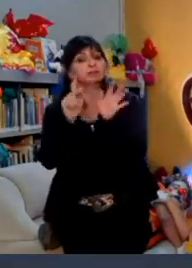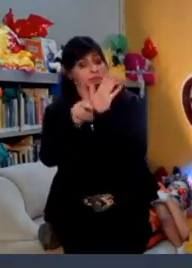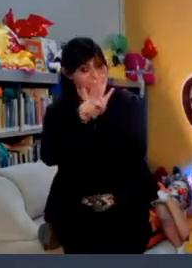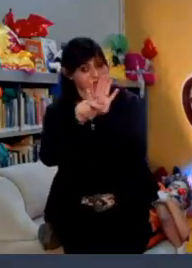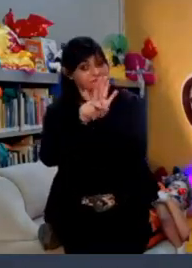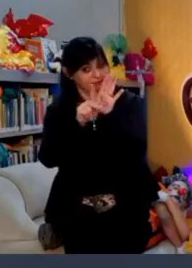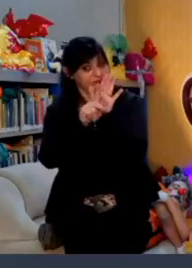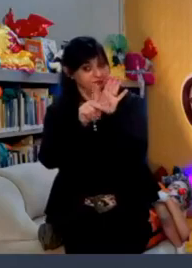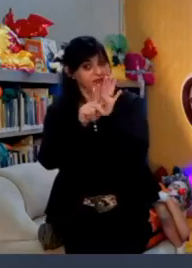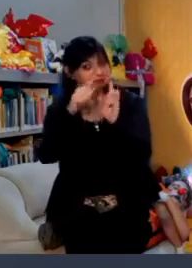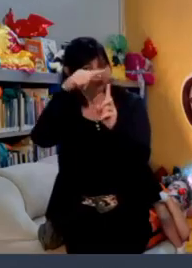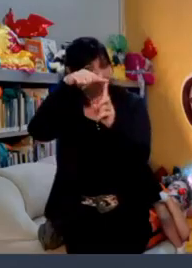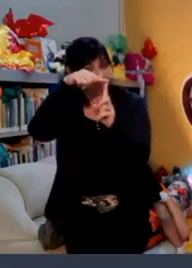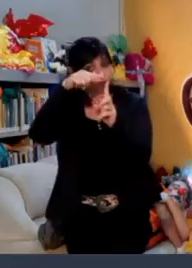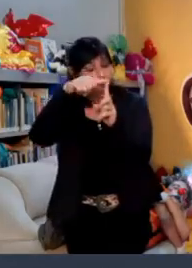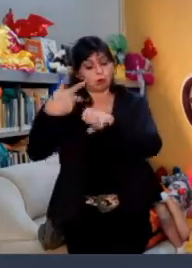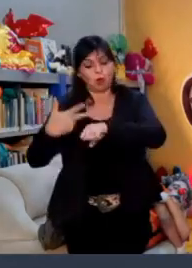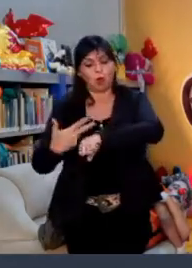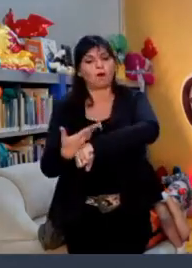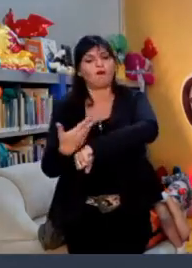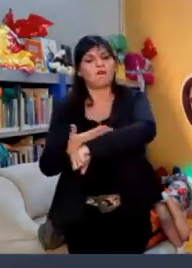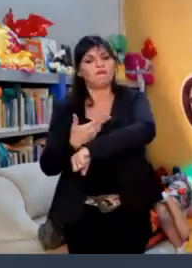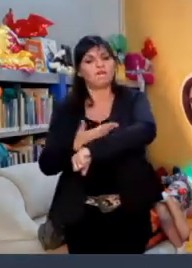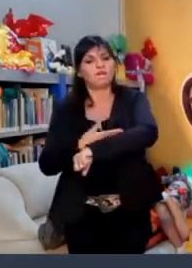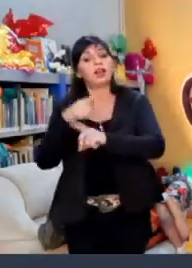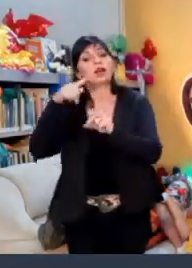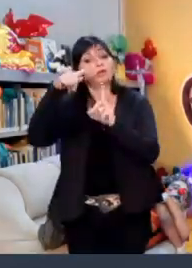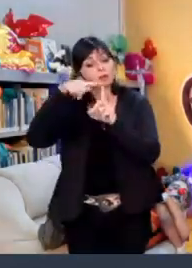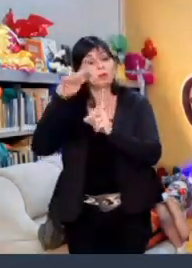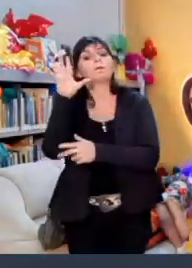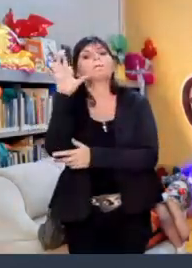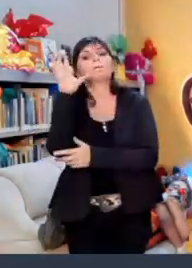e o pãozinho é assado.